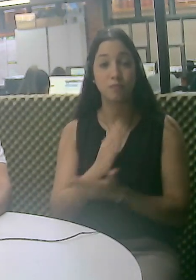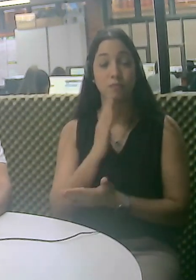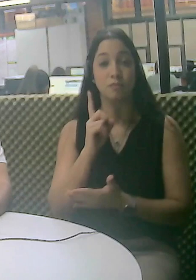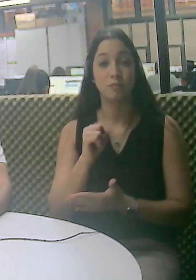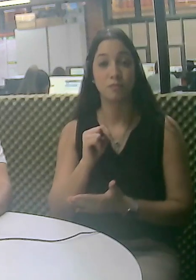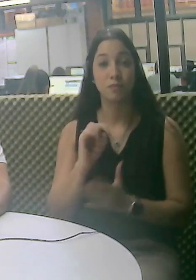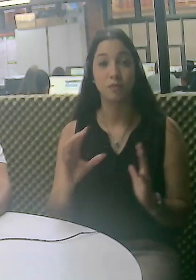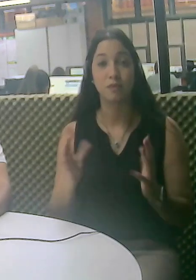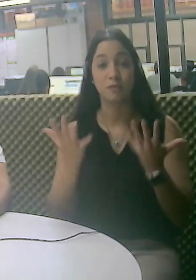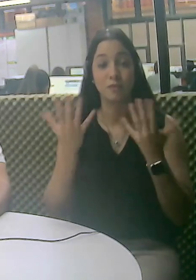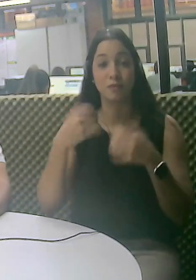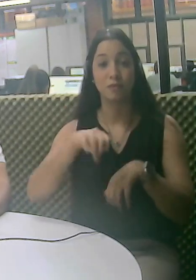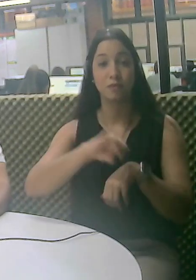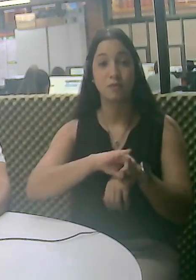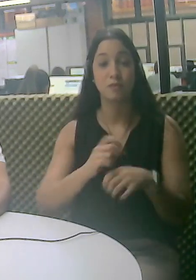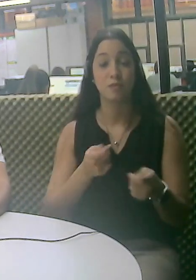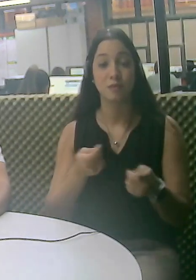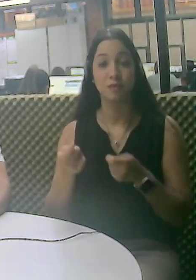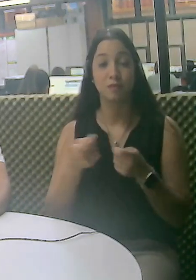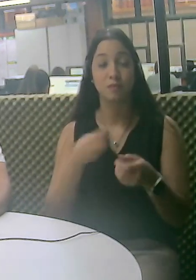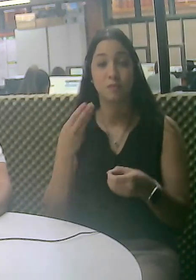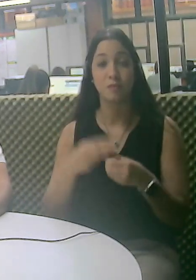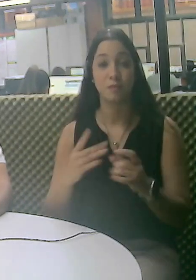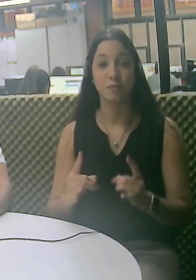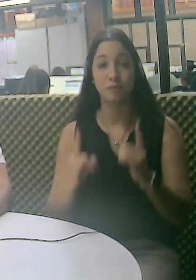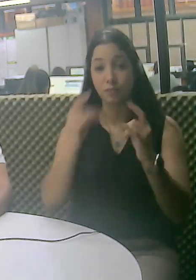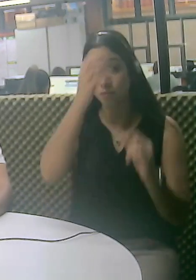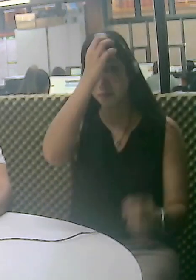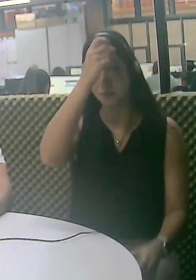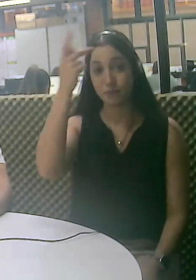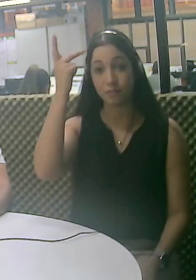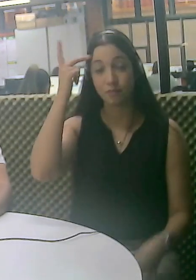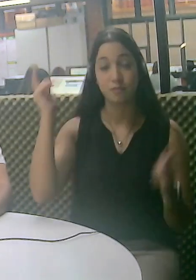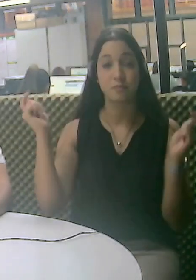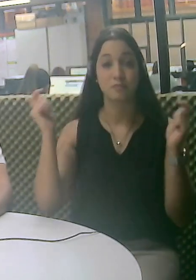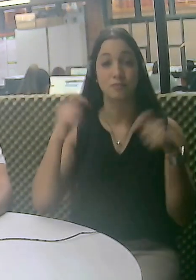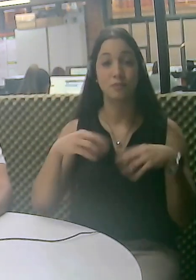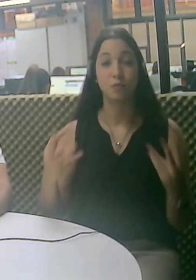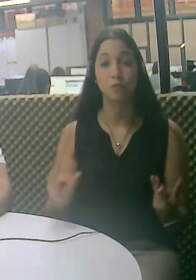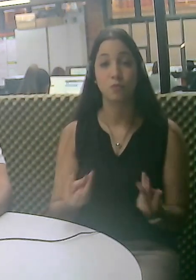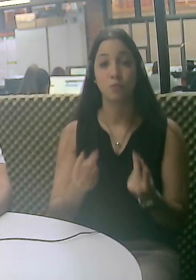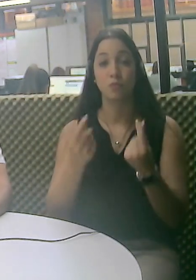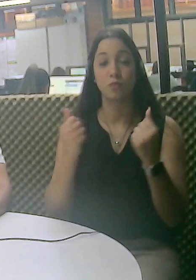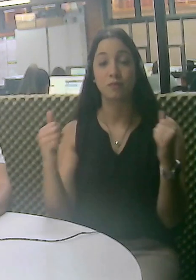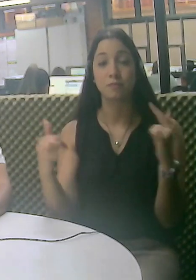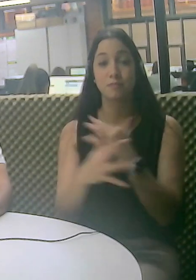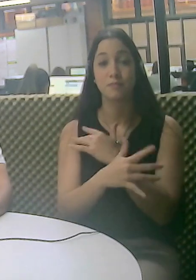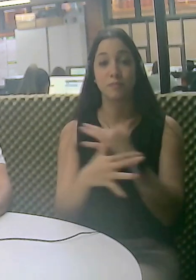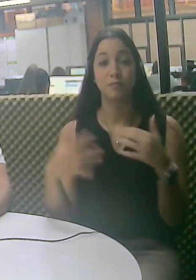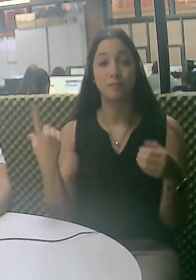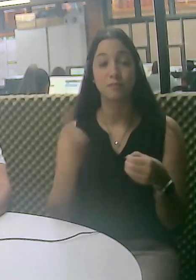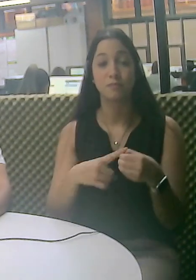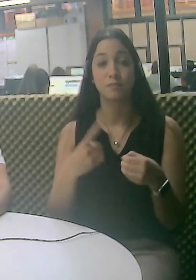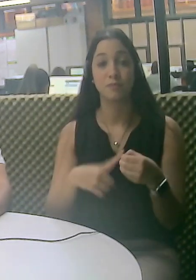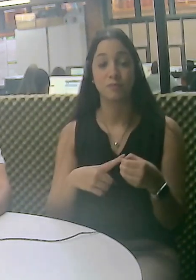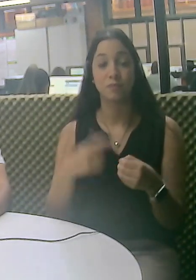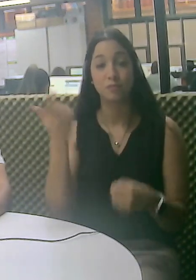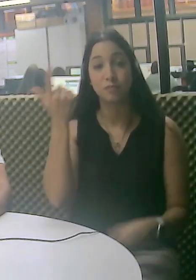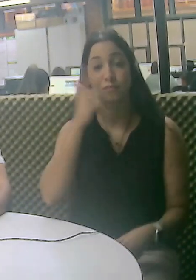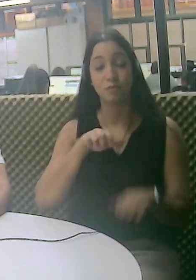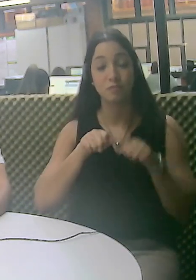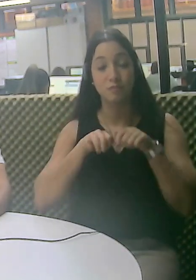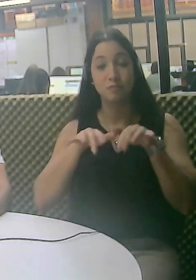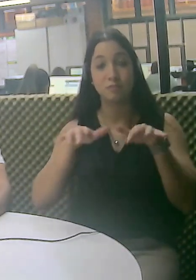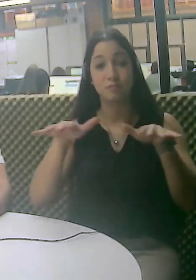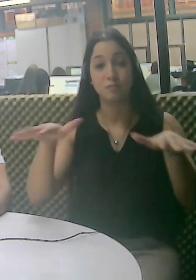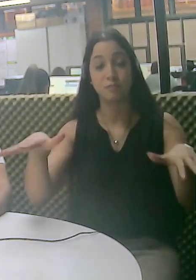dada durante evento no Centro Administrativo Municipal e busca possibilitar mais qualidade em mobilidade urbana, alcançando todas